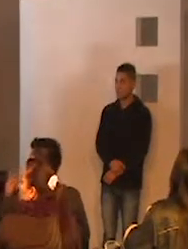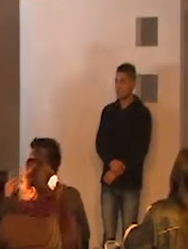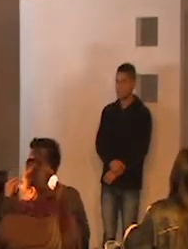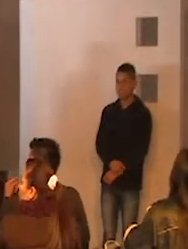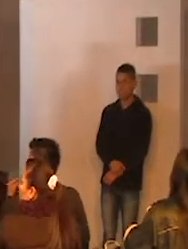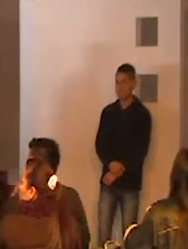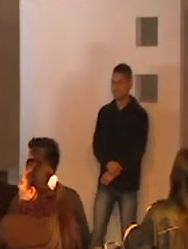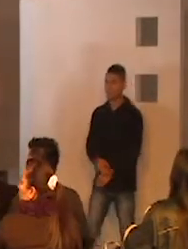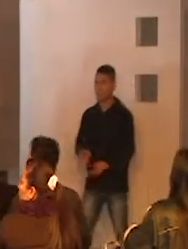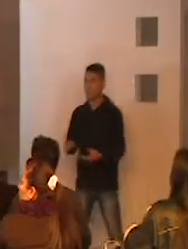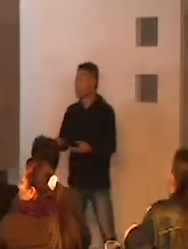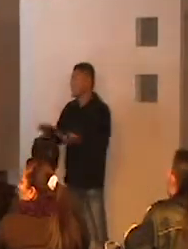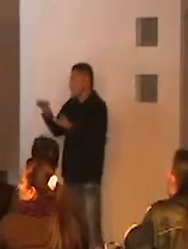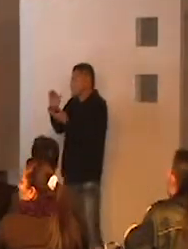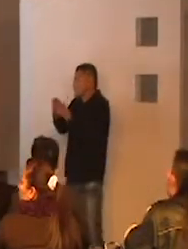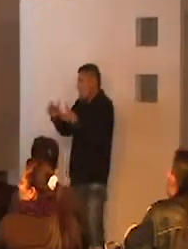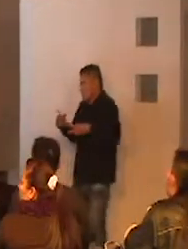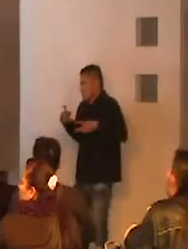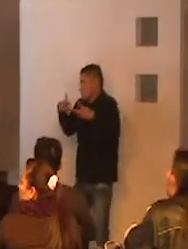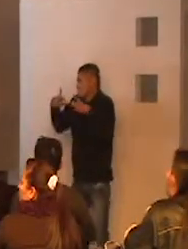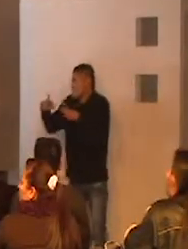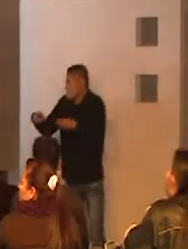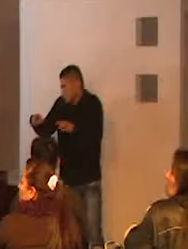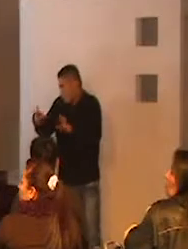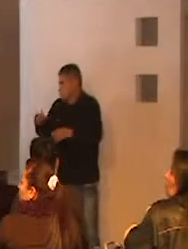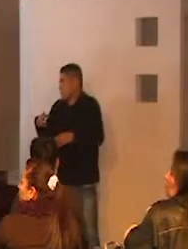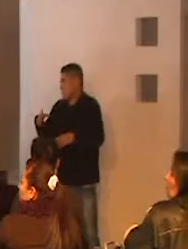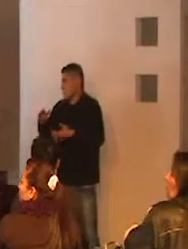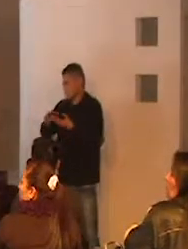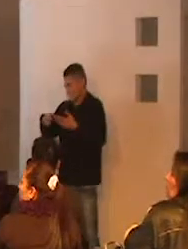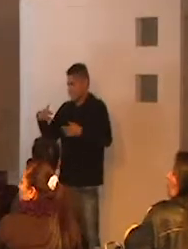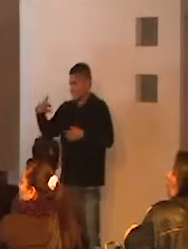Perdónenme la informalidad, pero es que no quisiera perder como